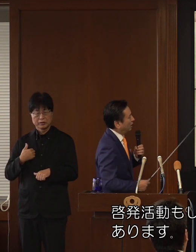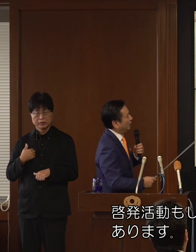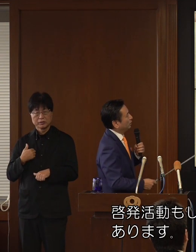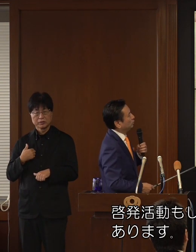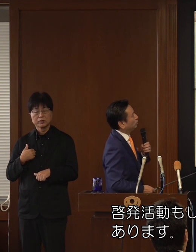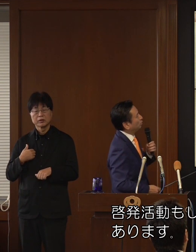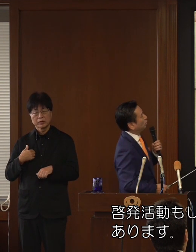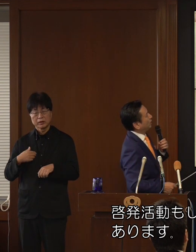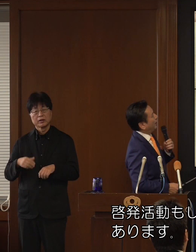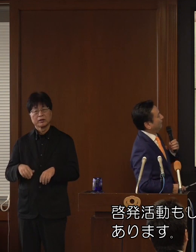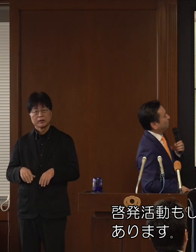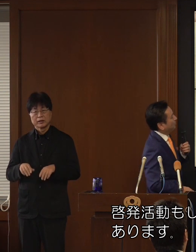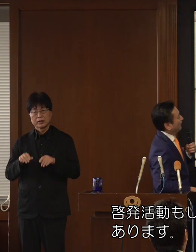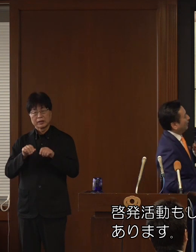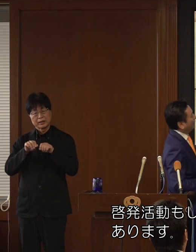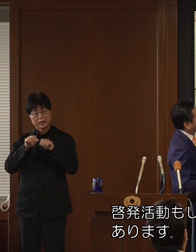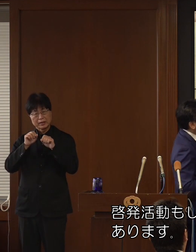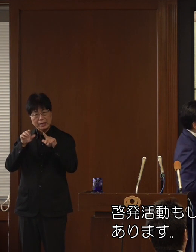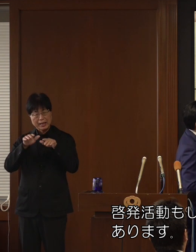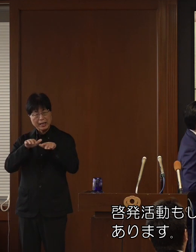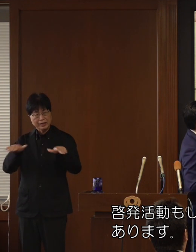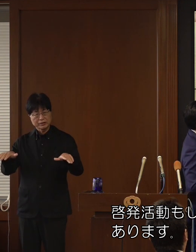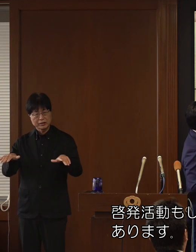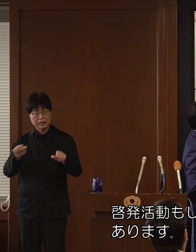ったりとかいうことで、